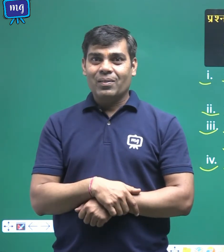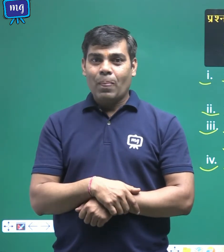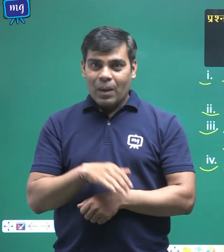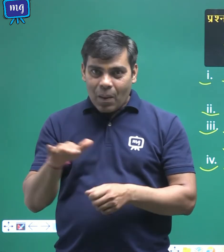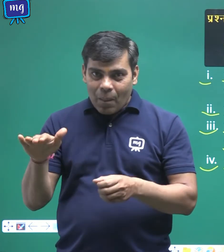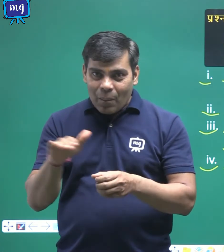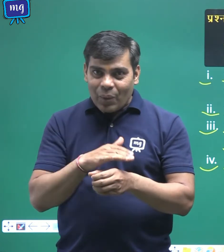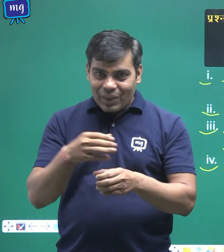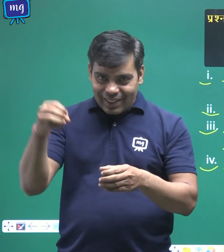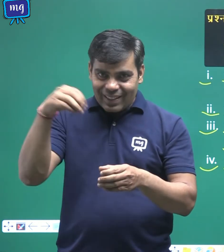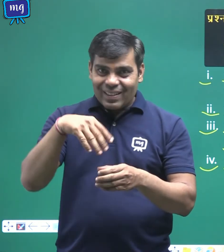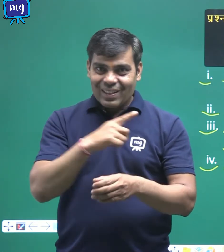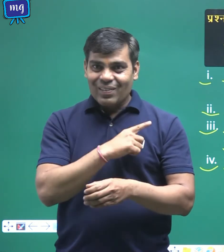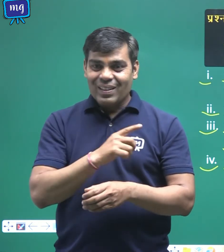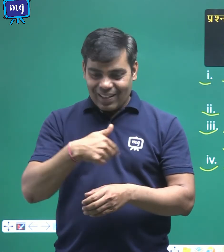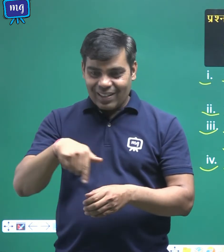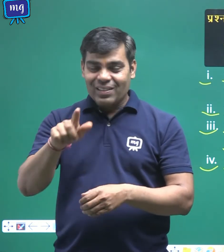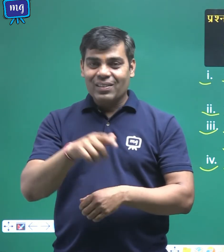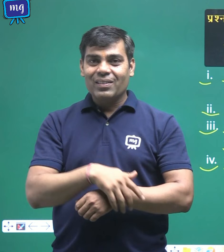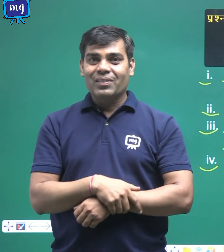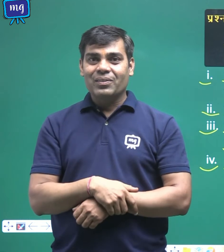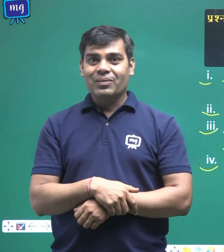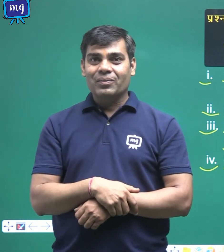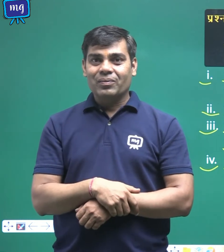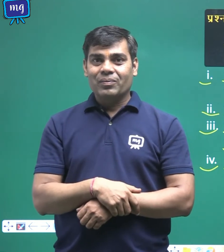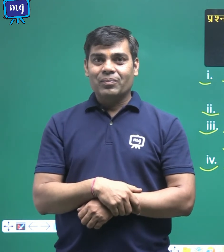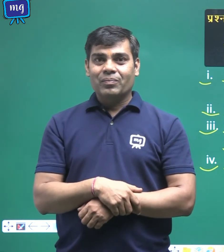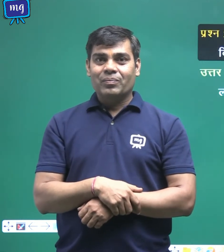पूर्ति करवाई। आगे चलें।